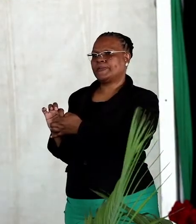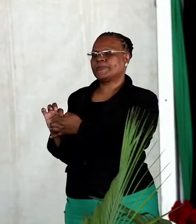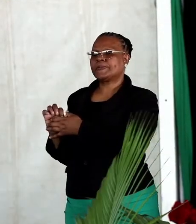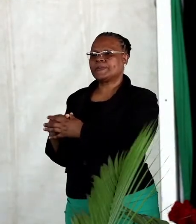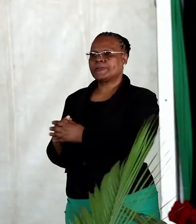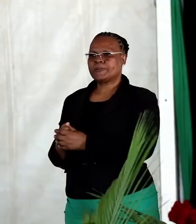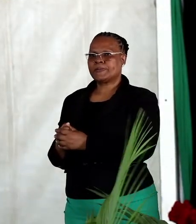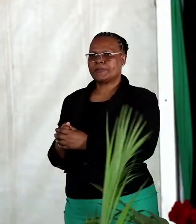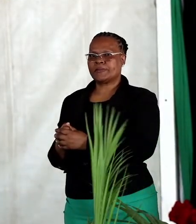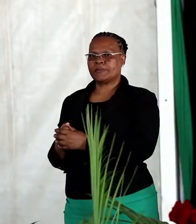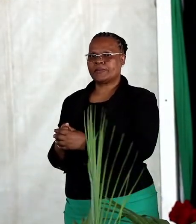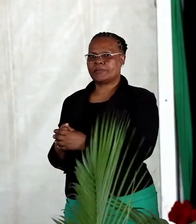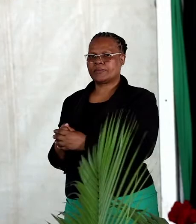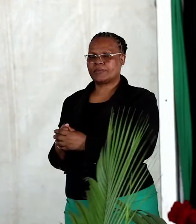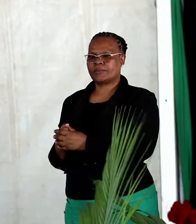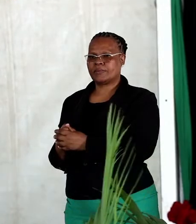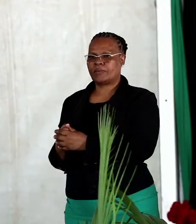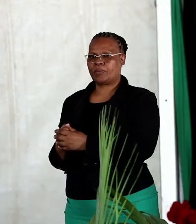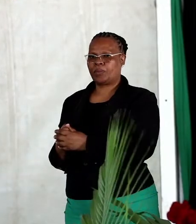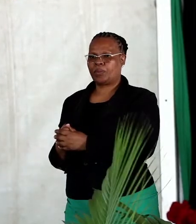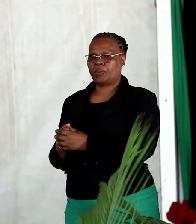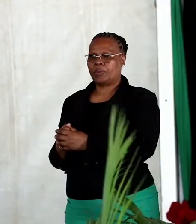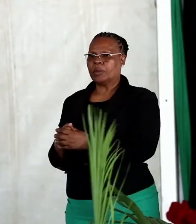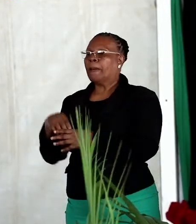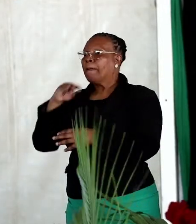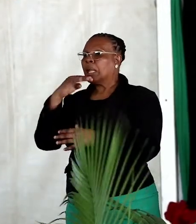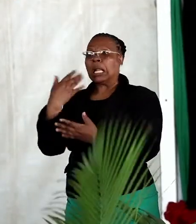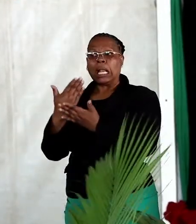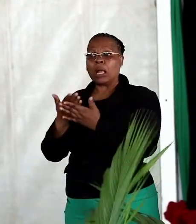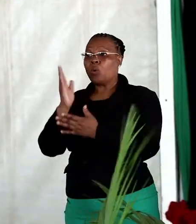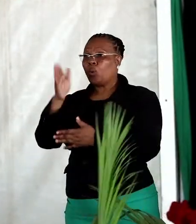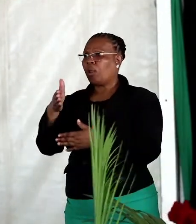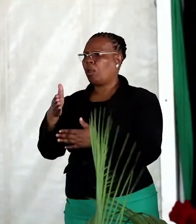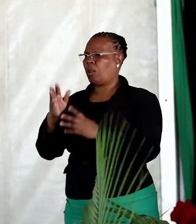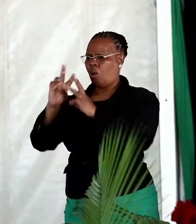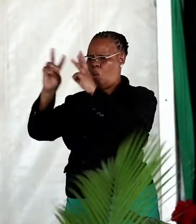Kufuneka xa sizawuphakamisa obu buzwe bethu.